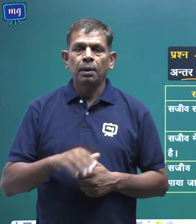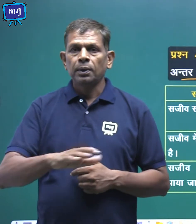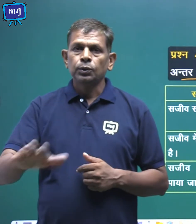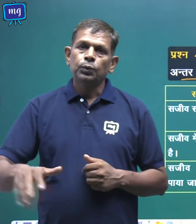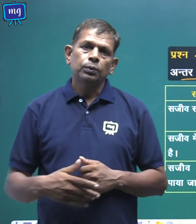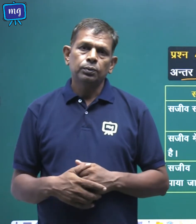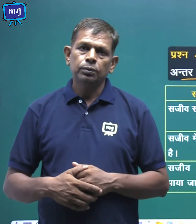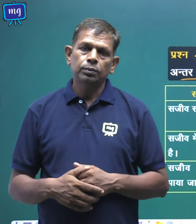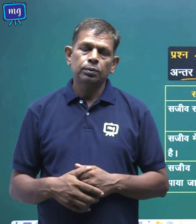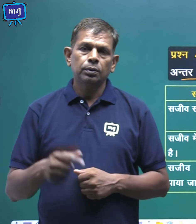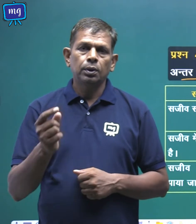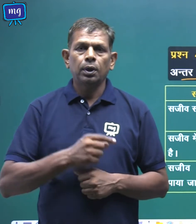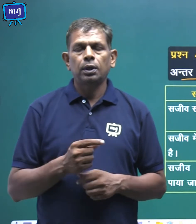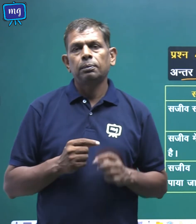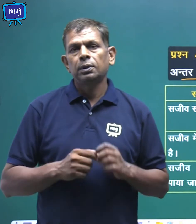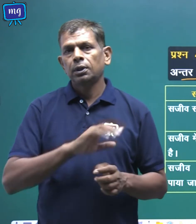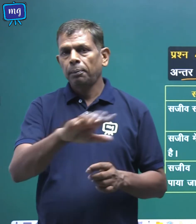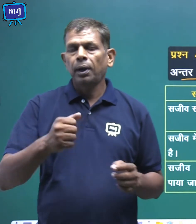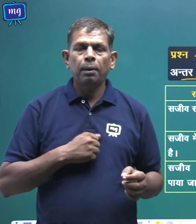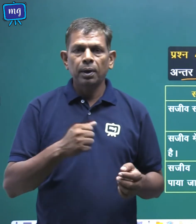बच्चों, इस प्रश्न में हमें